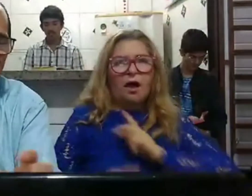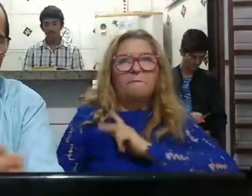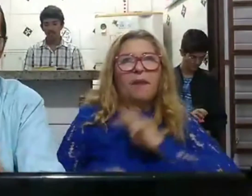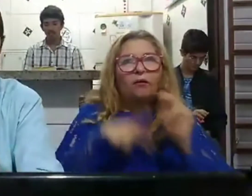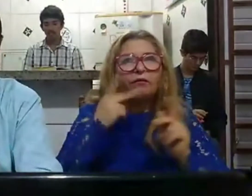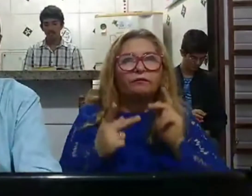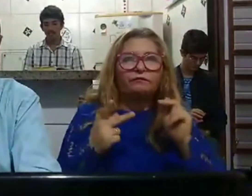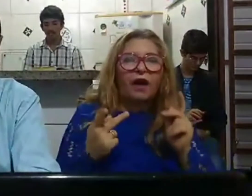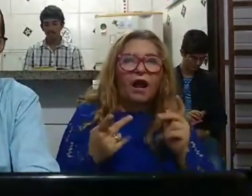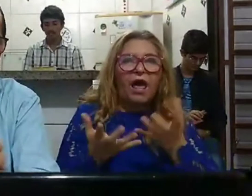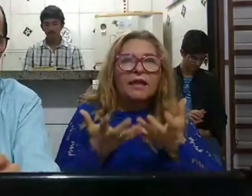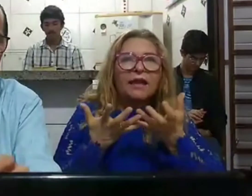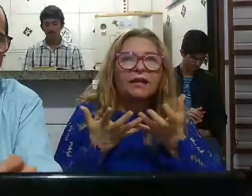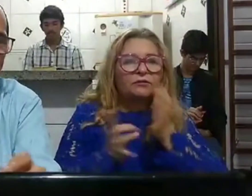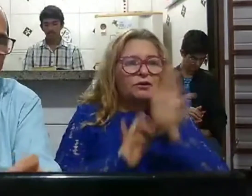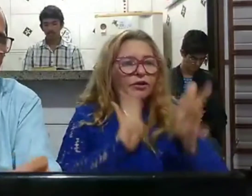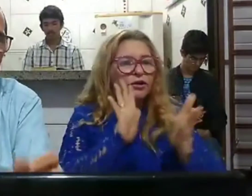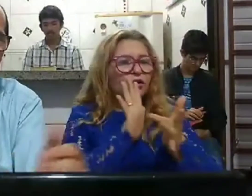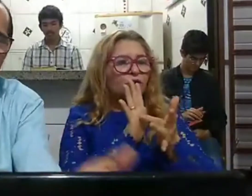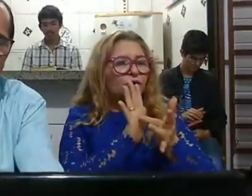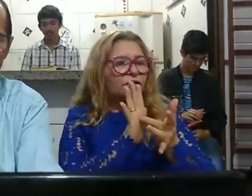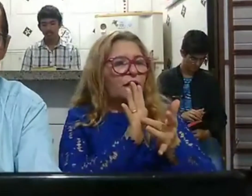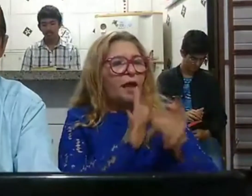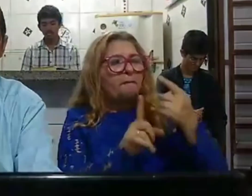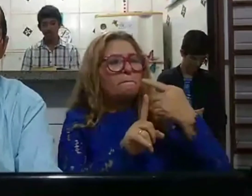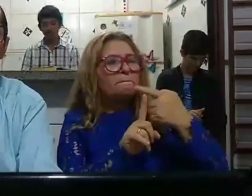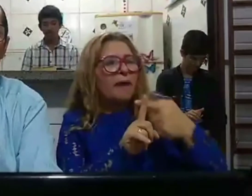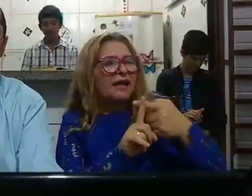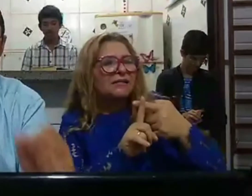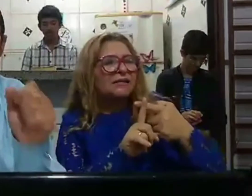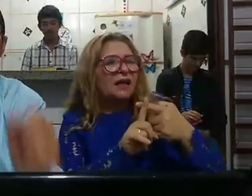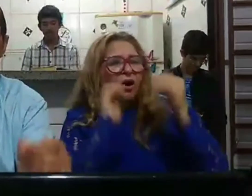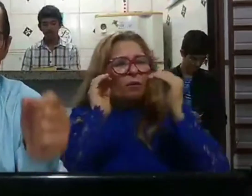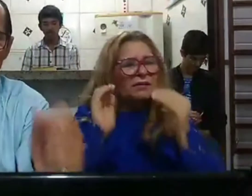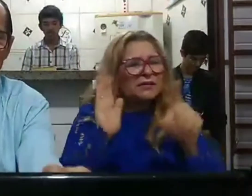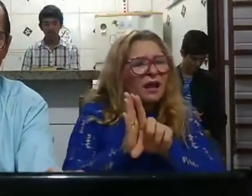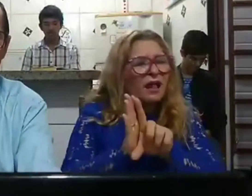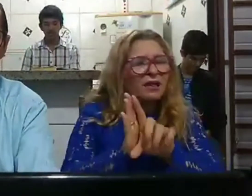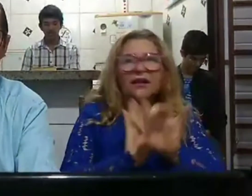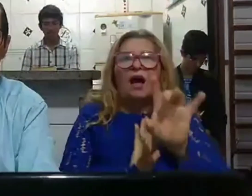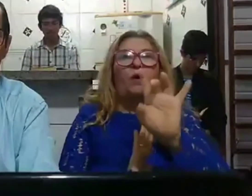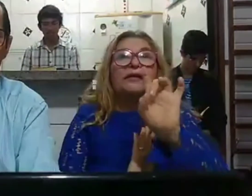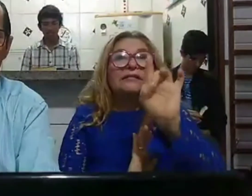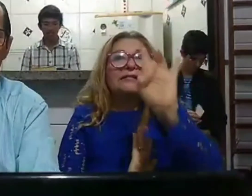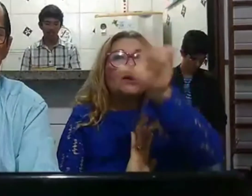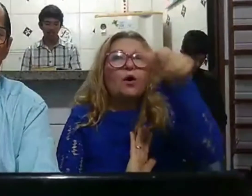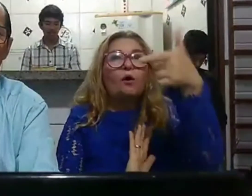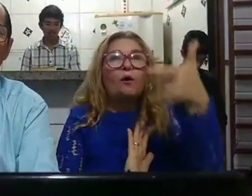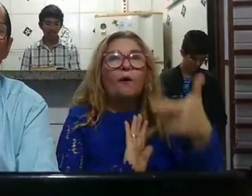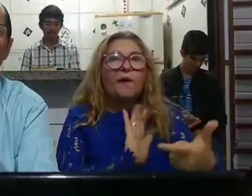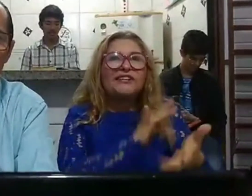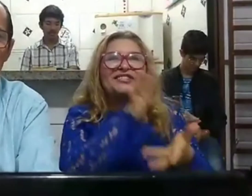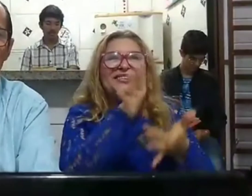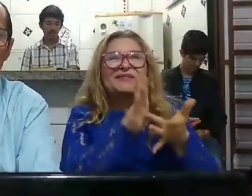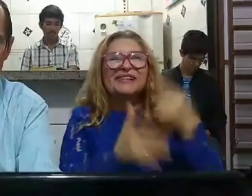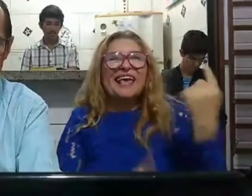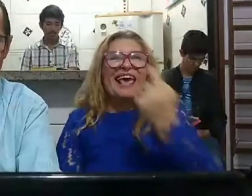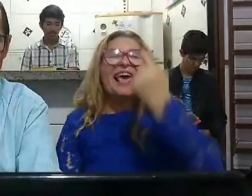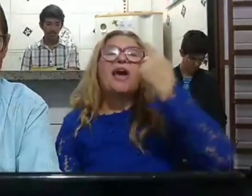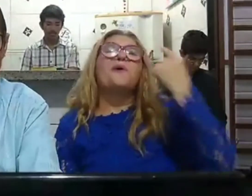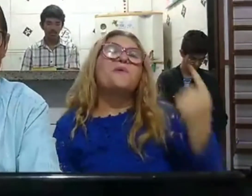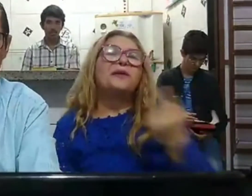estavam querendo que fosse Jesus mais as obras da lei, mas é somente Jesus. Ele tem que ser o nosso único